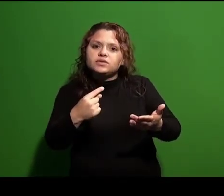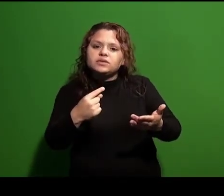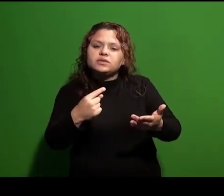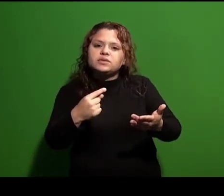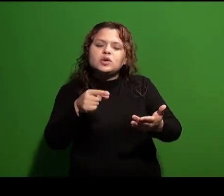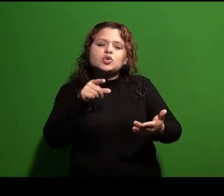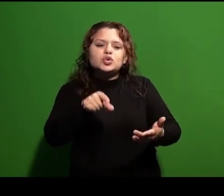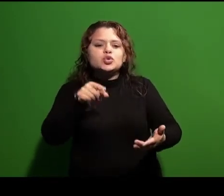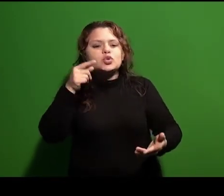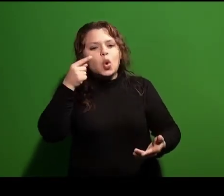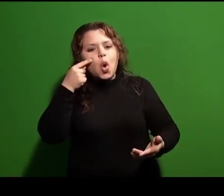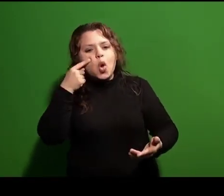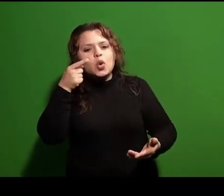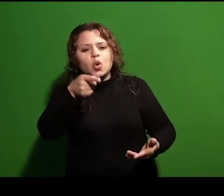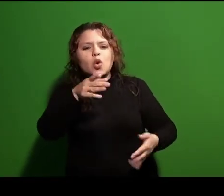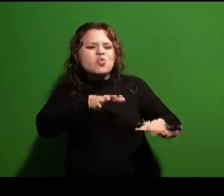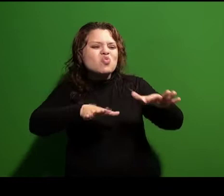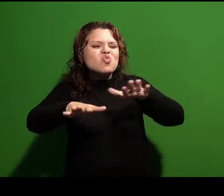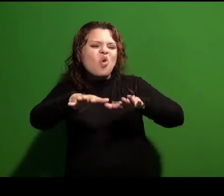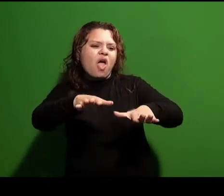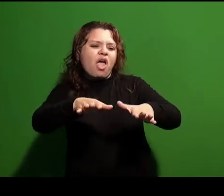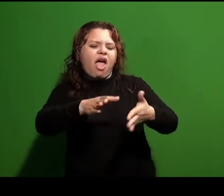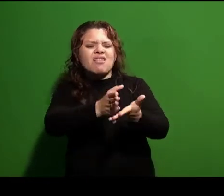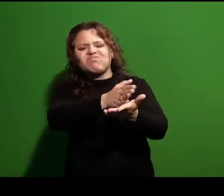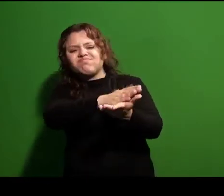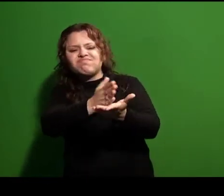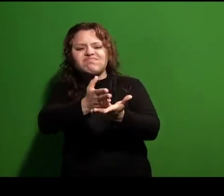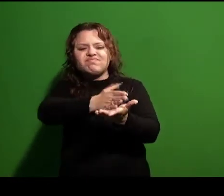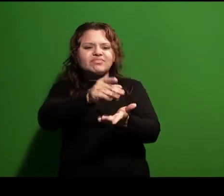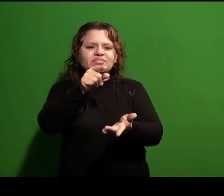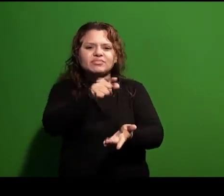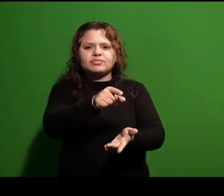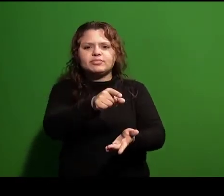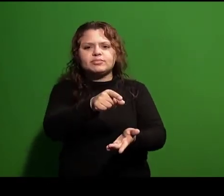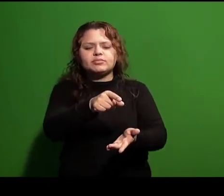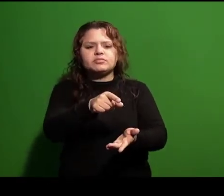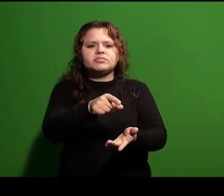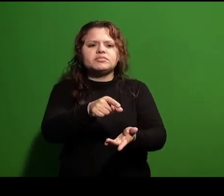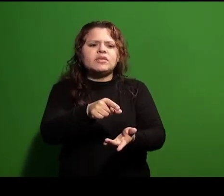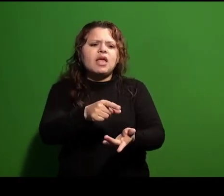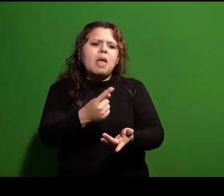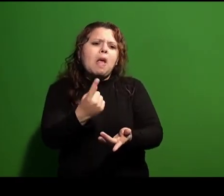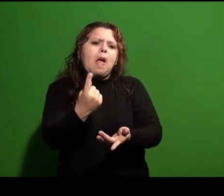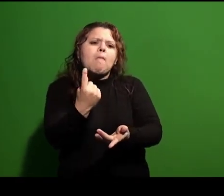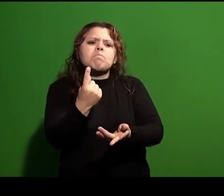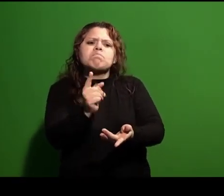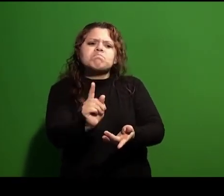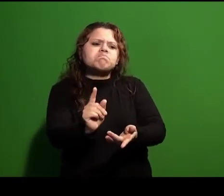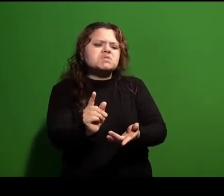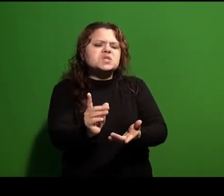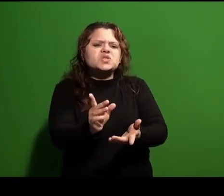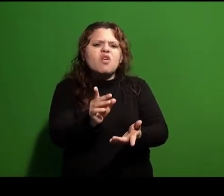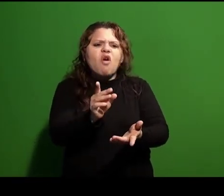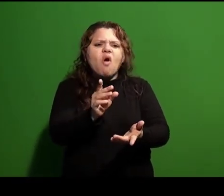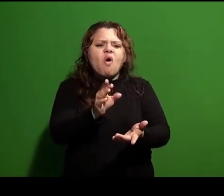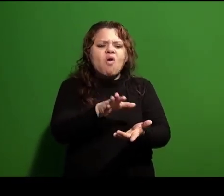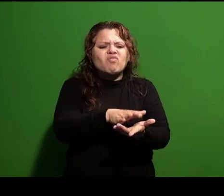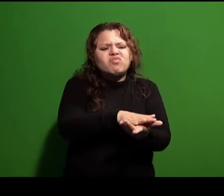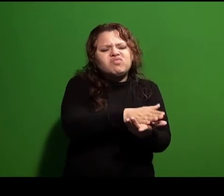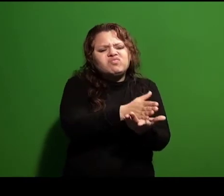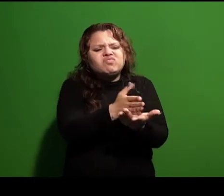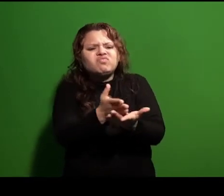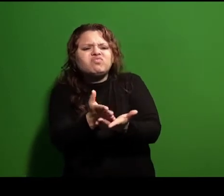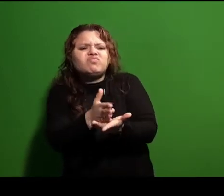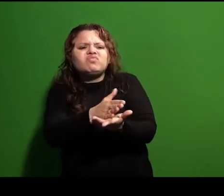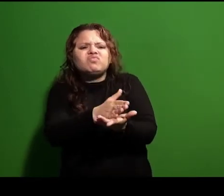dice: Yo conozco tus obras, que ni eres frío ni caliente. Ojalá fueses frío o caliente, pero por